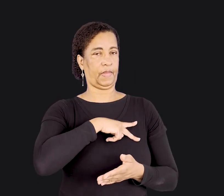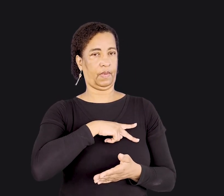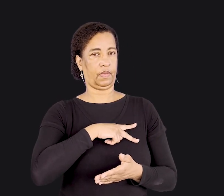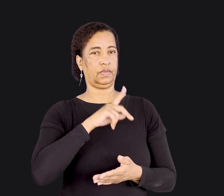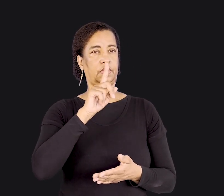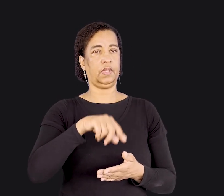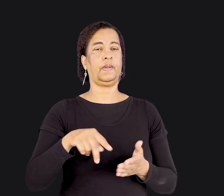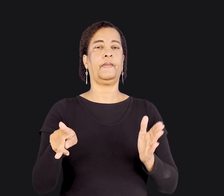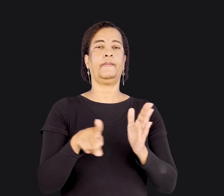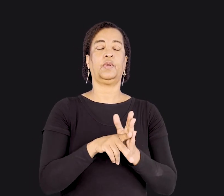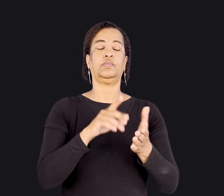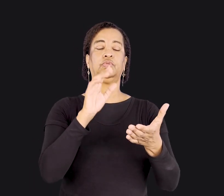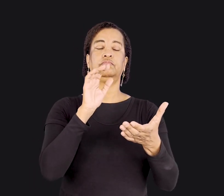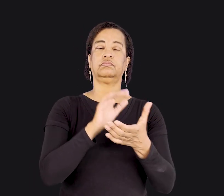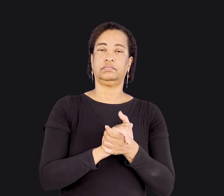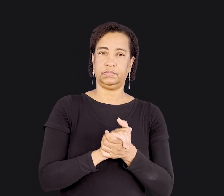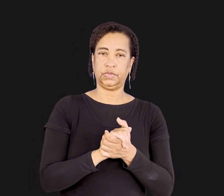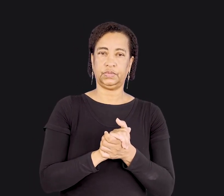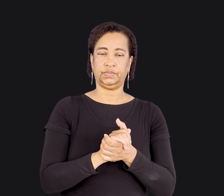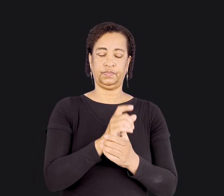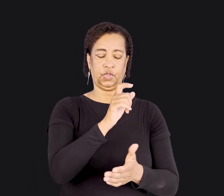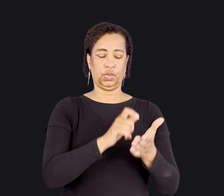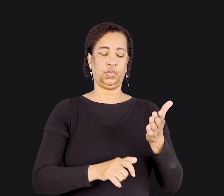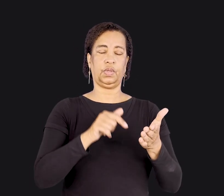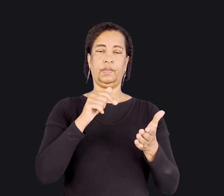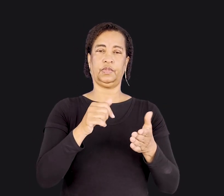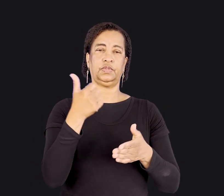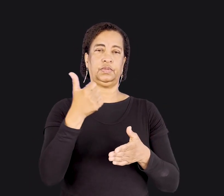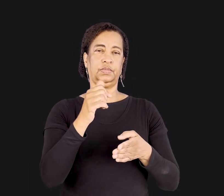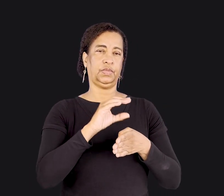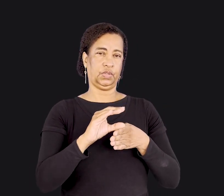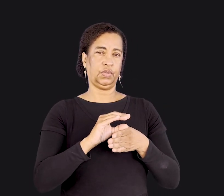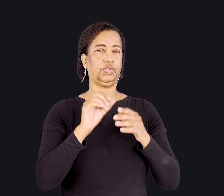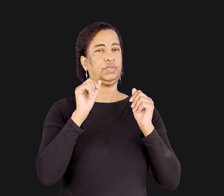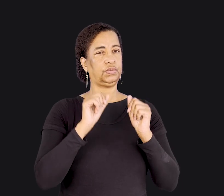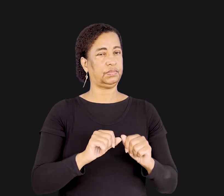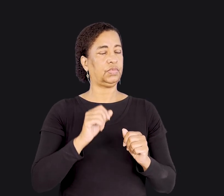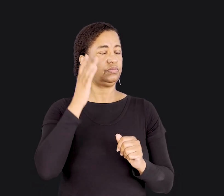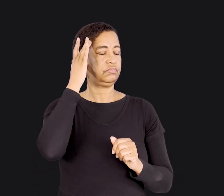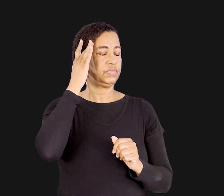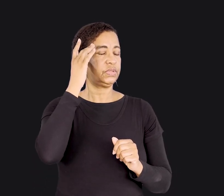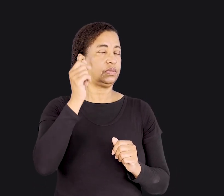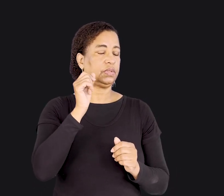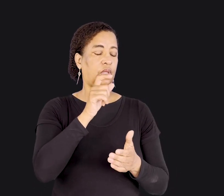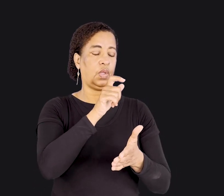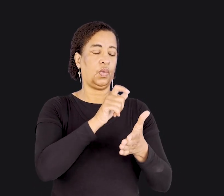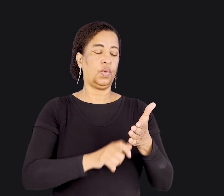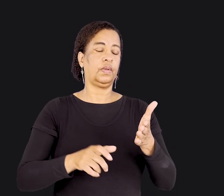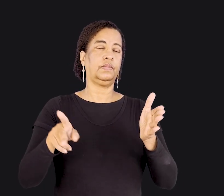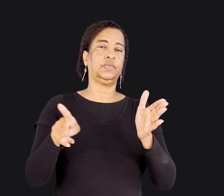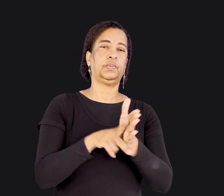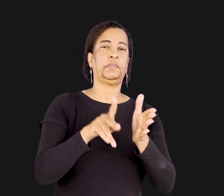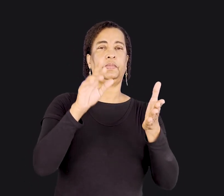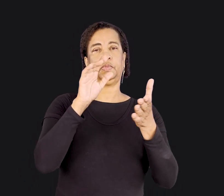era referente ao casamento. Na verdade, o capítulo 7 de 1 Coríntios pode ser considerado o capítulo do casamento.